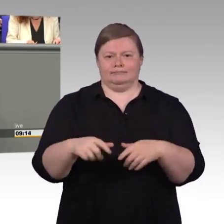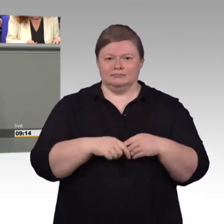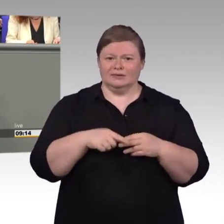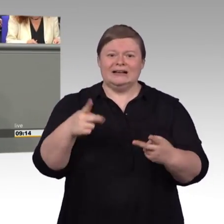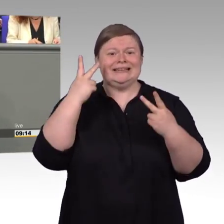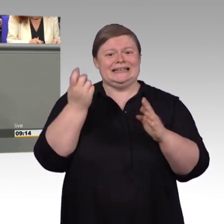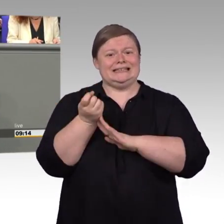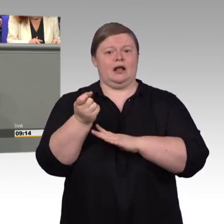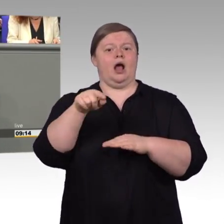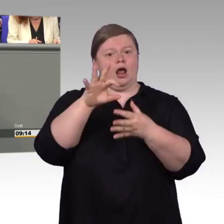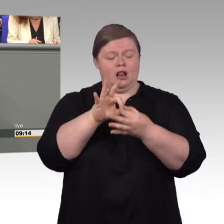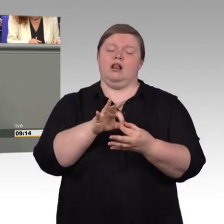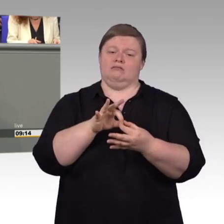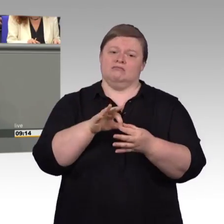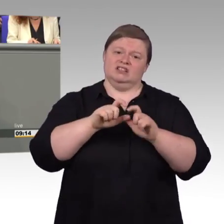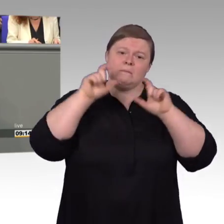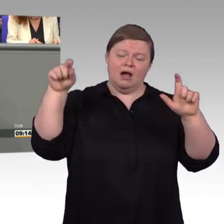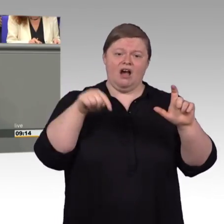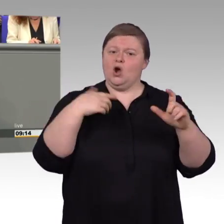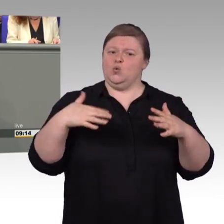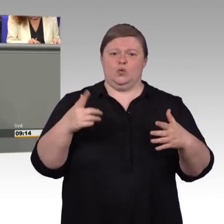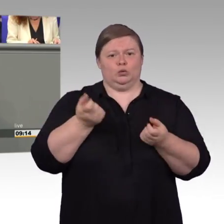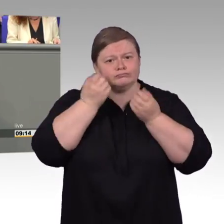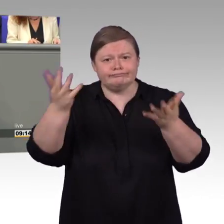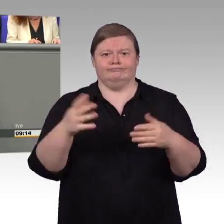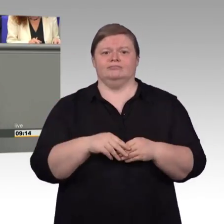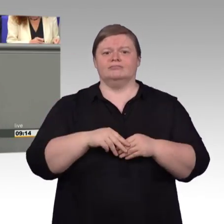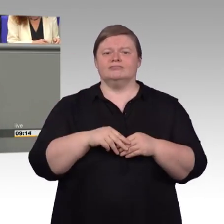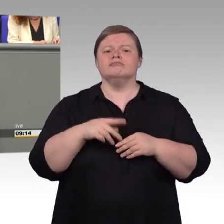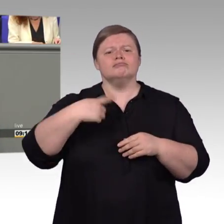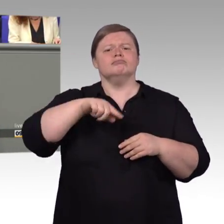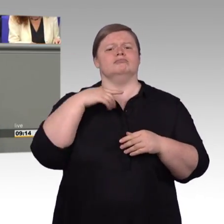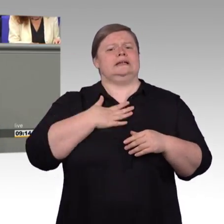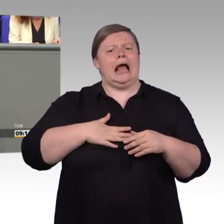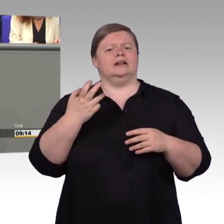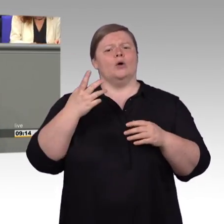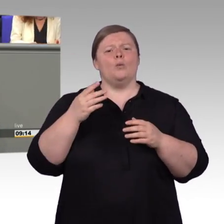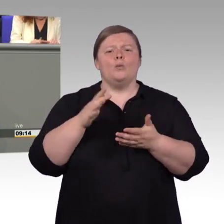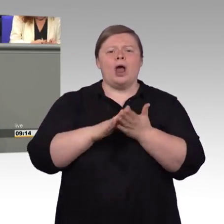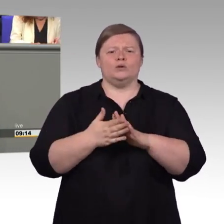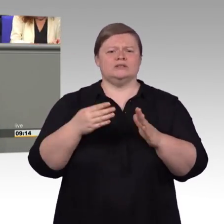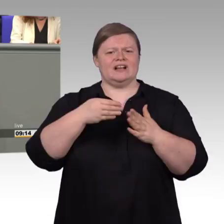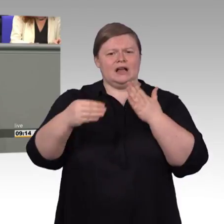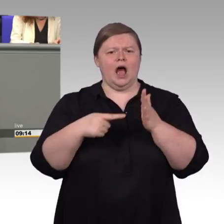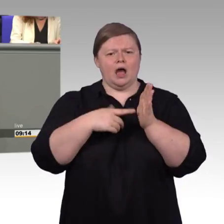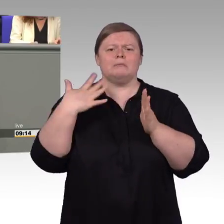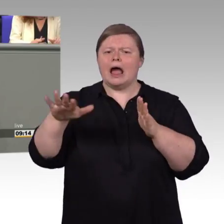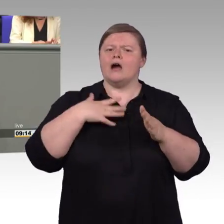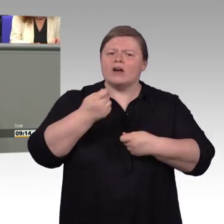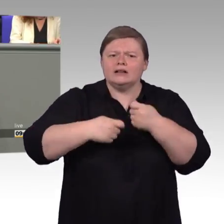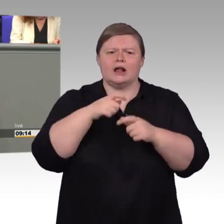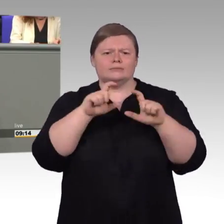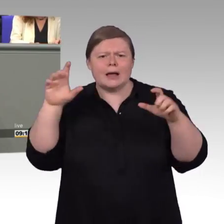zu senden. Wir sind dankbar, dass auch Justizministerin Barley schon eine klare Ansage gemacht hat. Wir werden deshalb gleich nach der Sommerpause daran